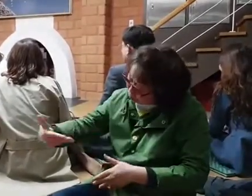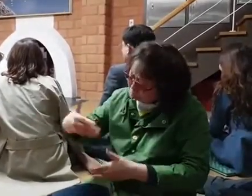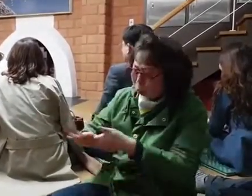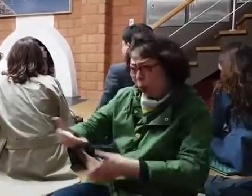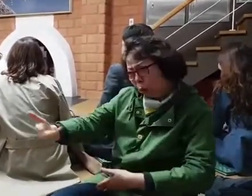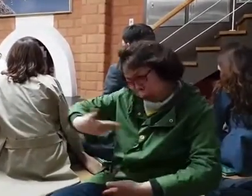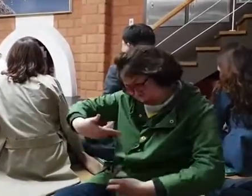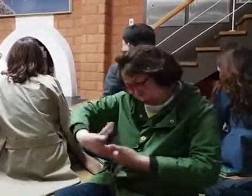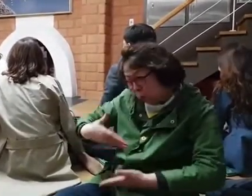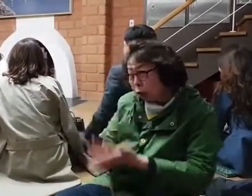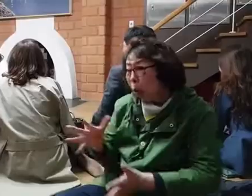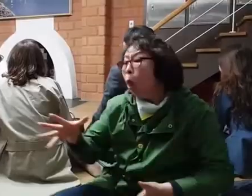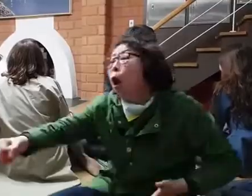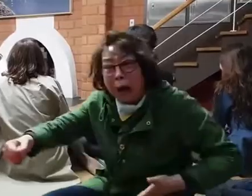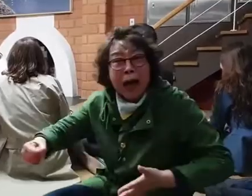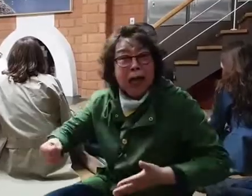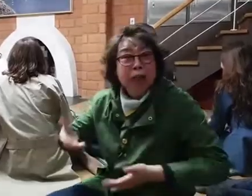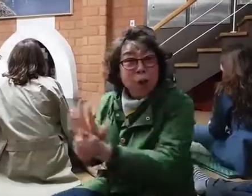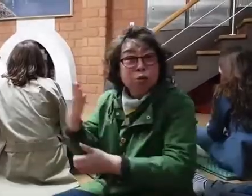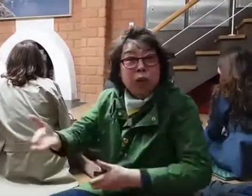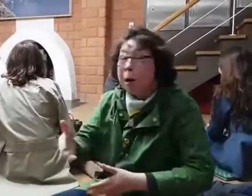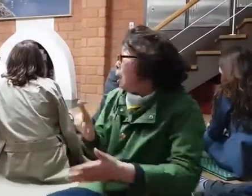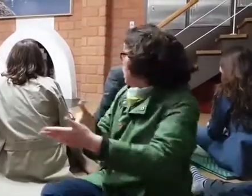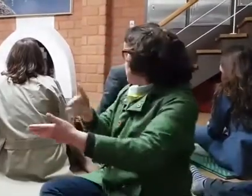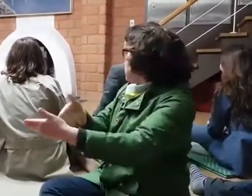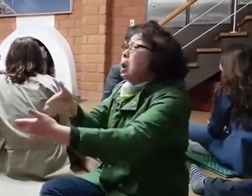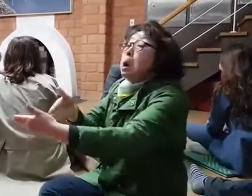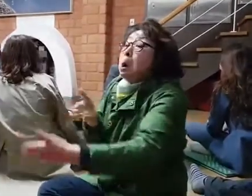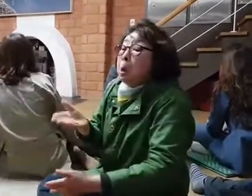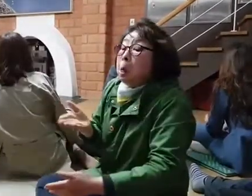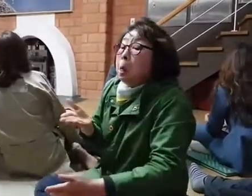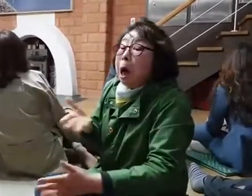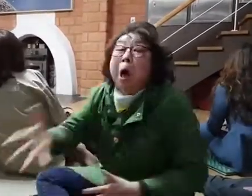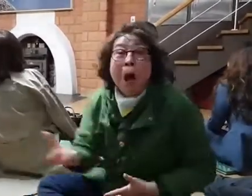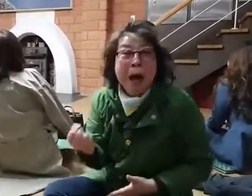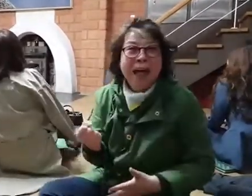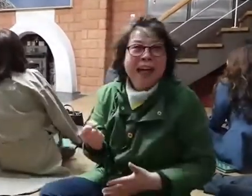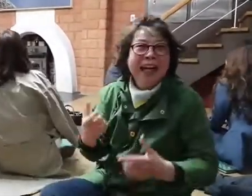내밀면 좋아지 긴다니까 진짜 하면서